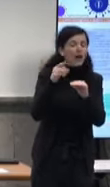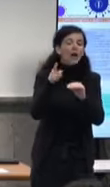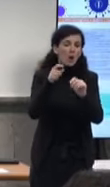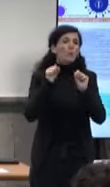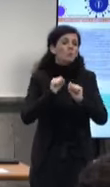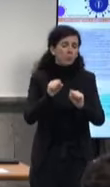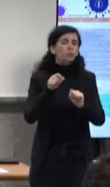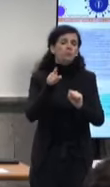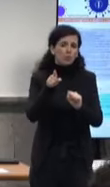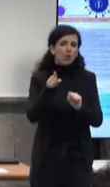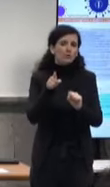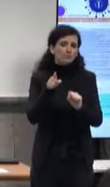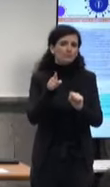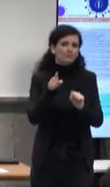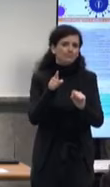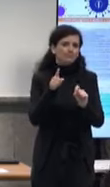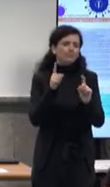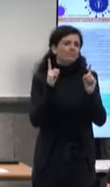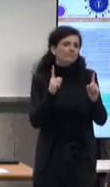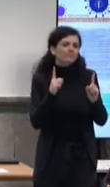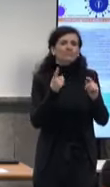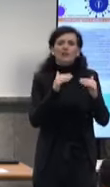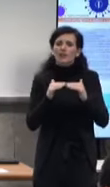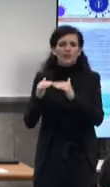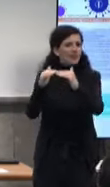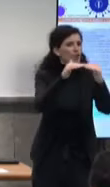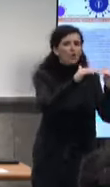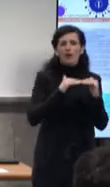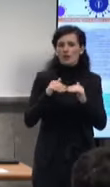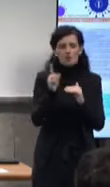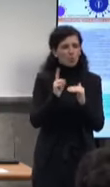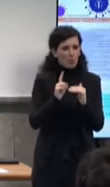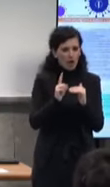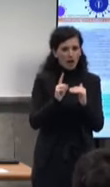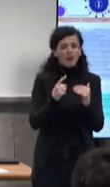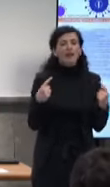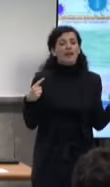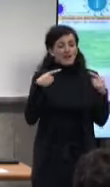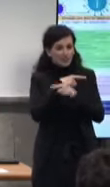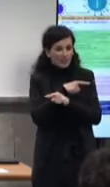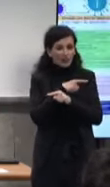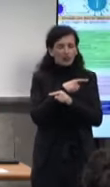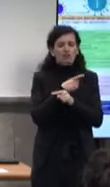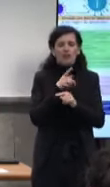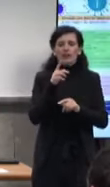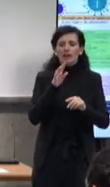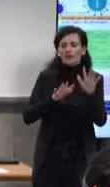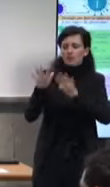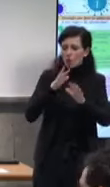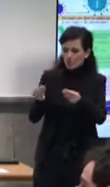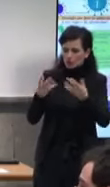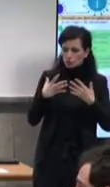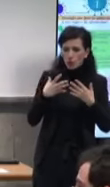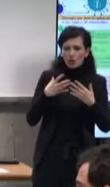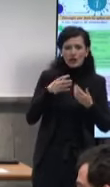la distribuzione non è uniforme mentre invece la distribuzione delle risposte in quanto non campionata aveva